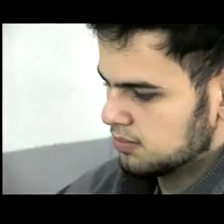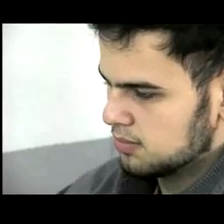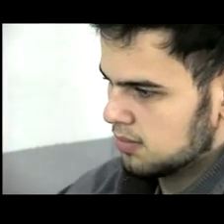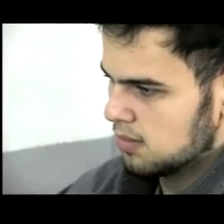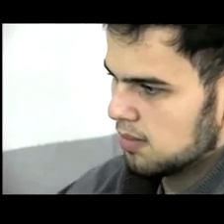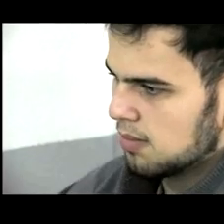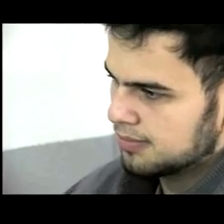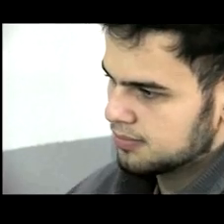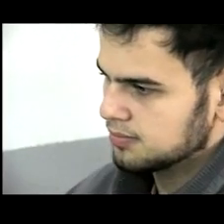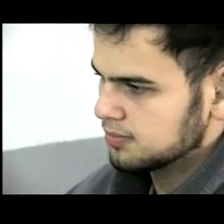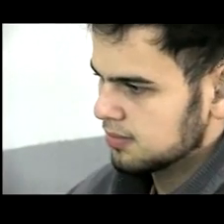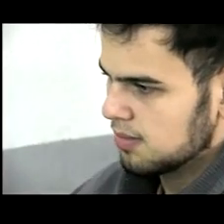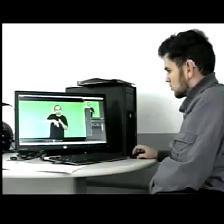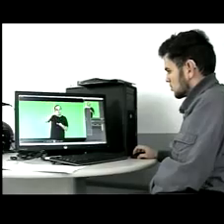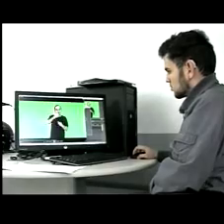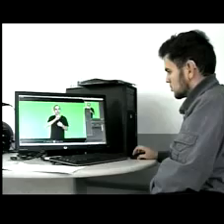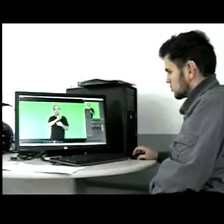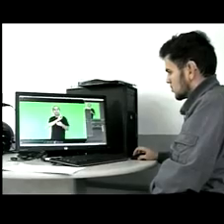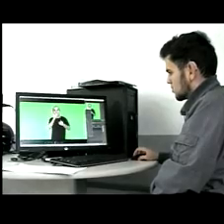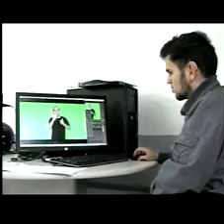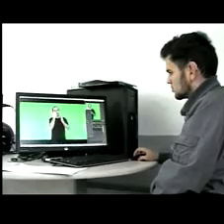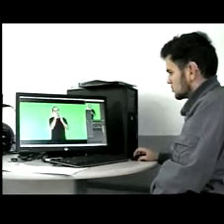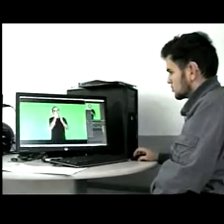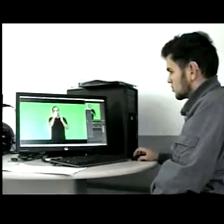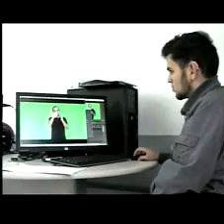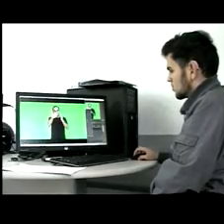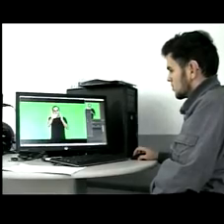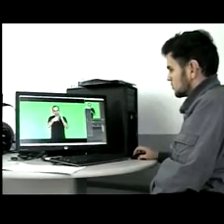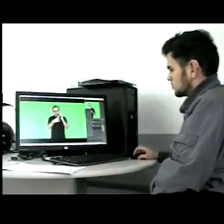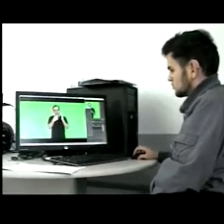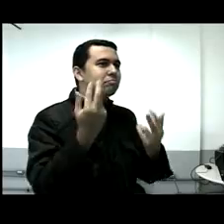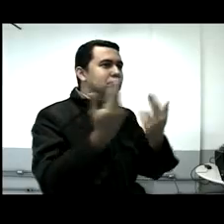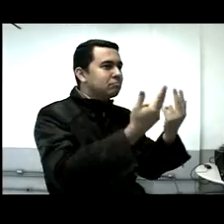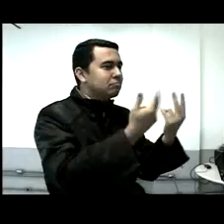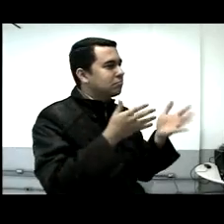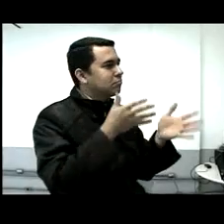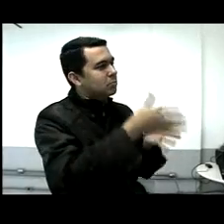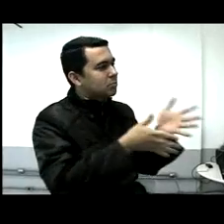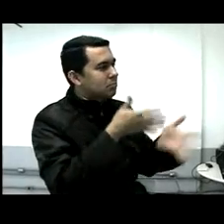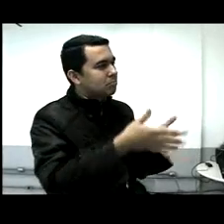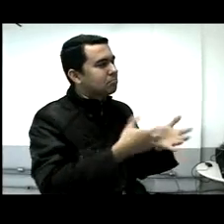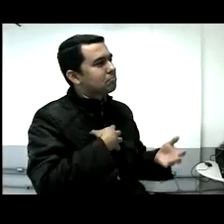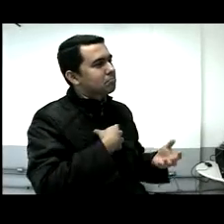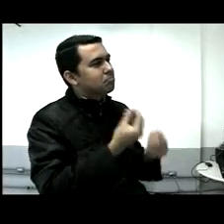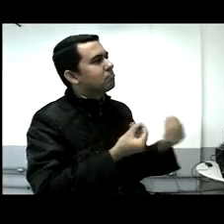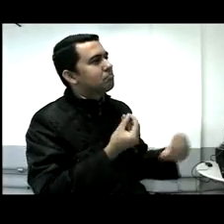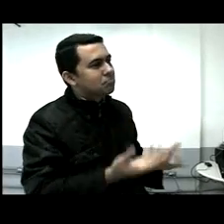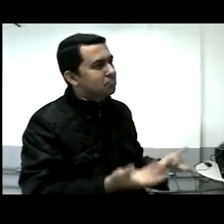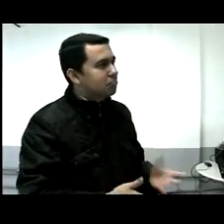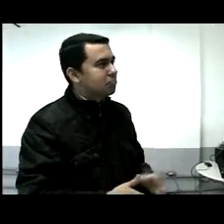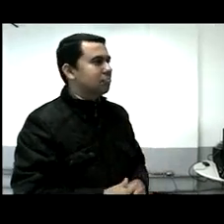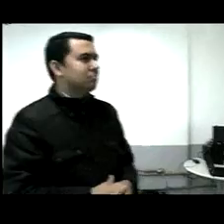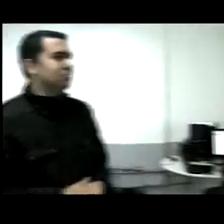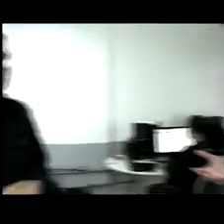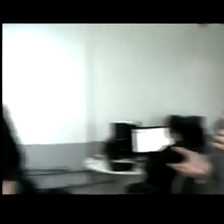João Vitor é surdo e está realizando estágio em edição de vídeo. Com a ajuda do tradutor José Carlos, ele conta a